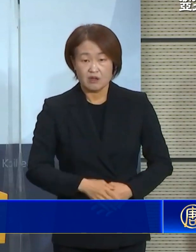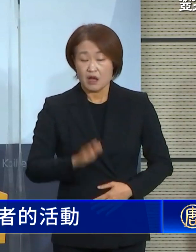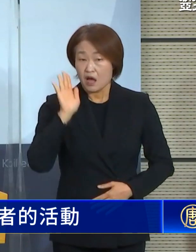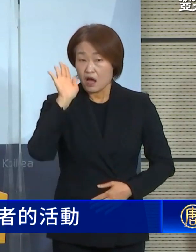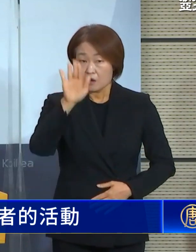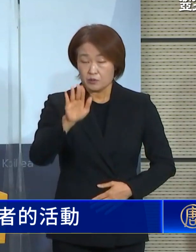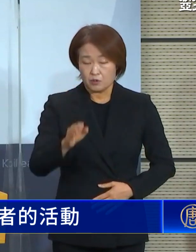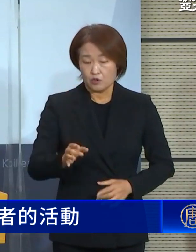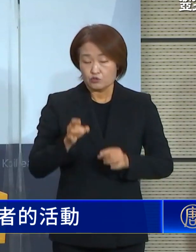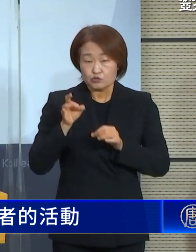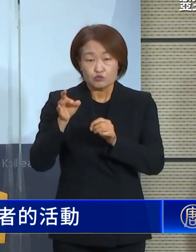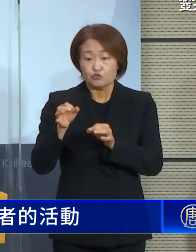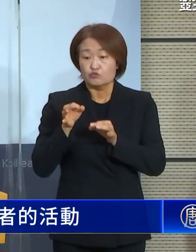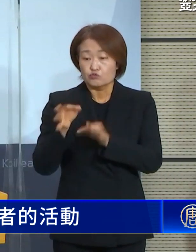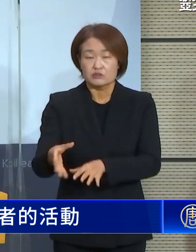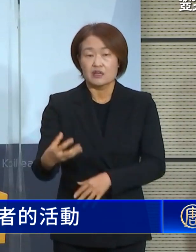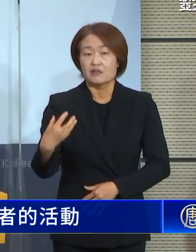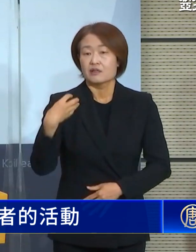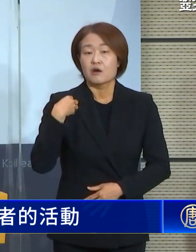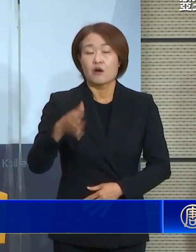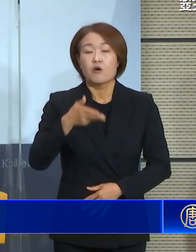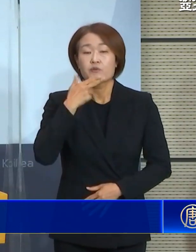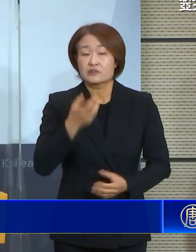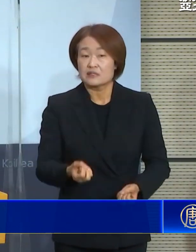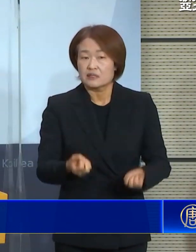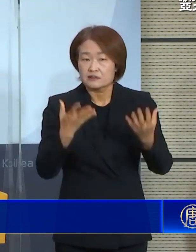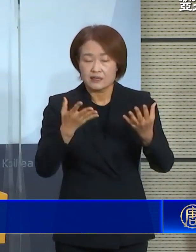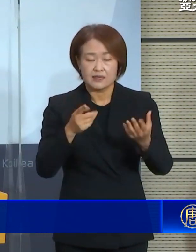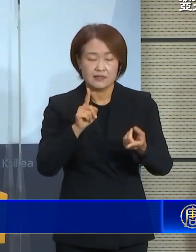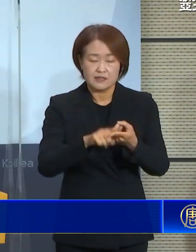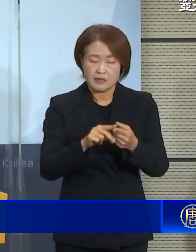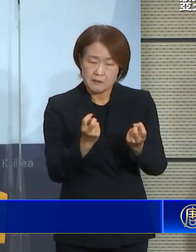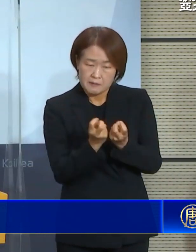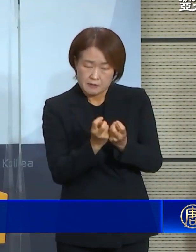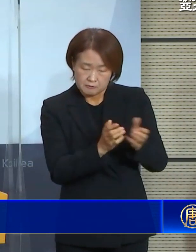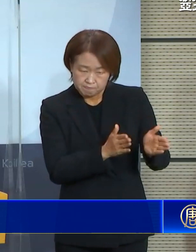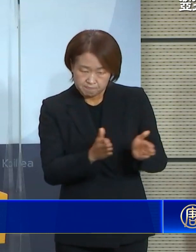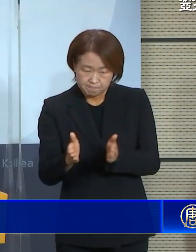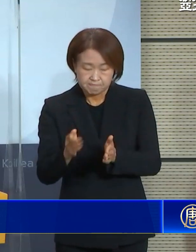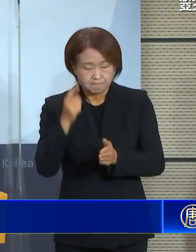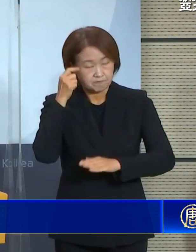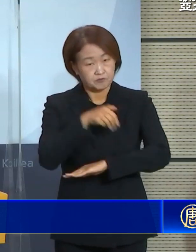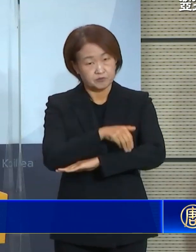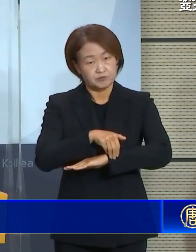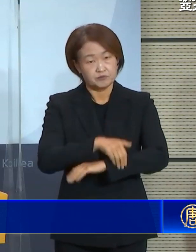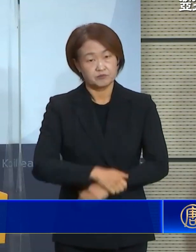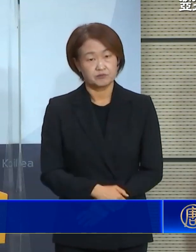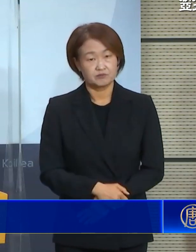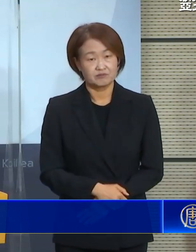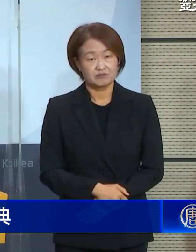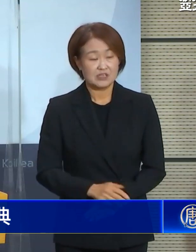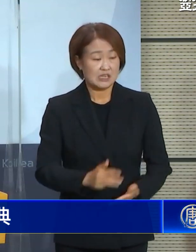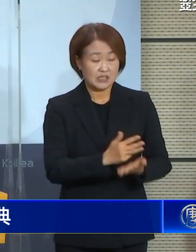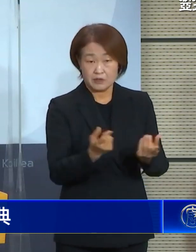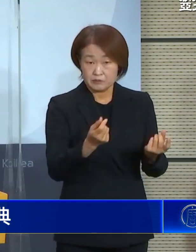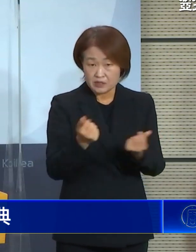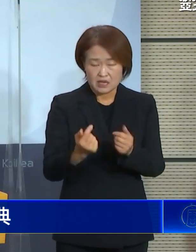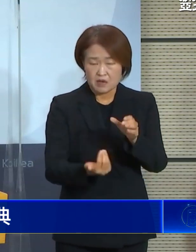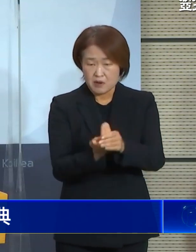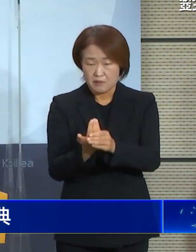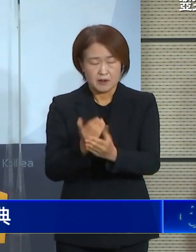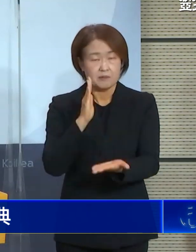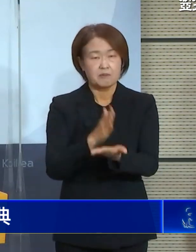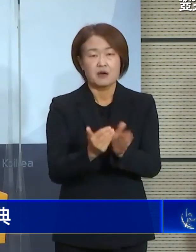위한안전관리방안도마련해나가도록하겠습니다유사한사고를예방하기위해11월3일부